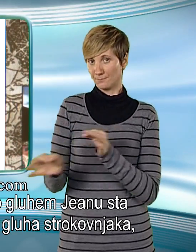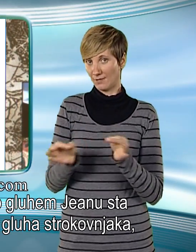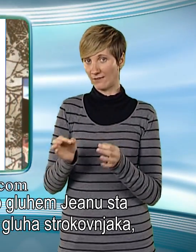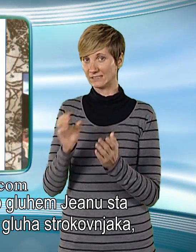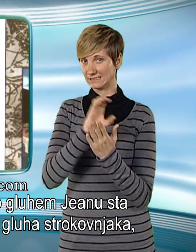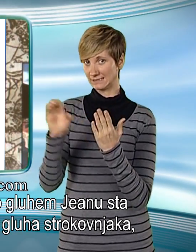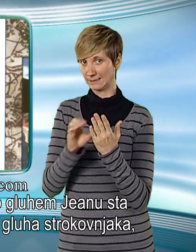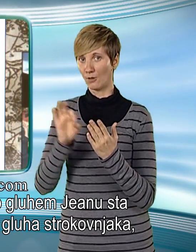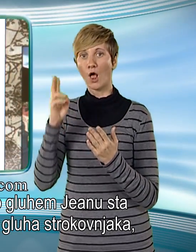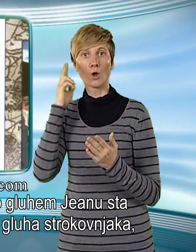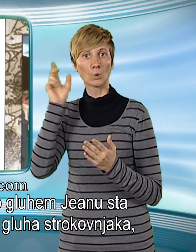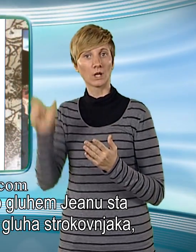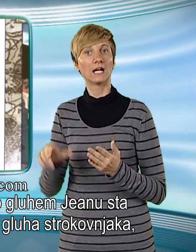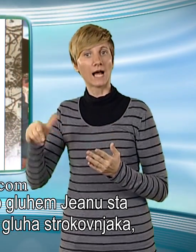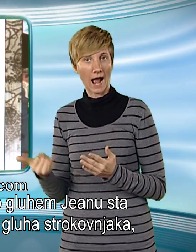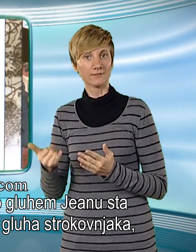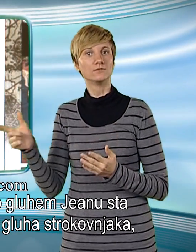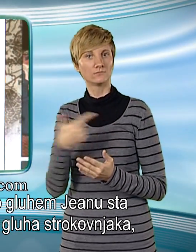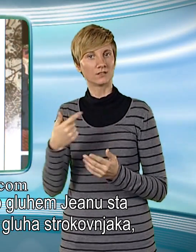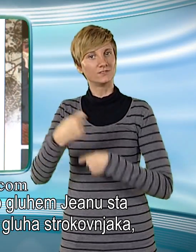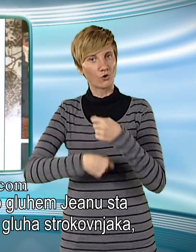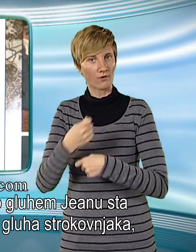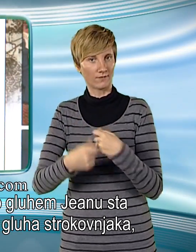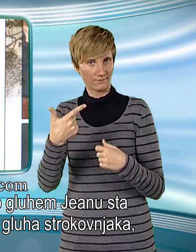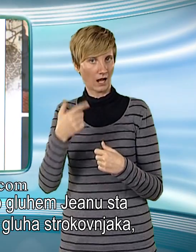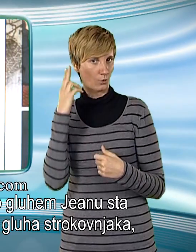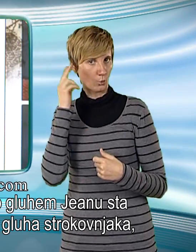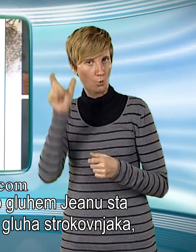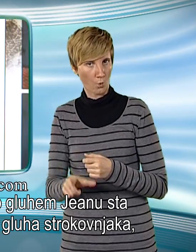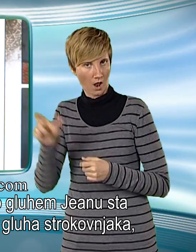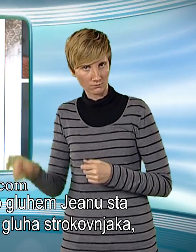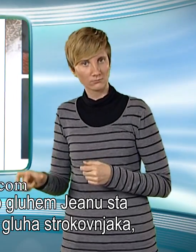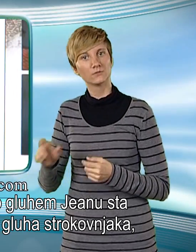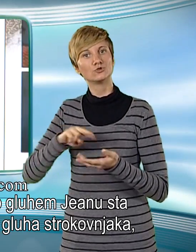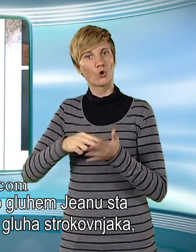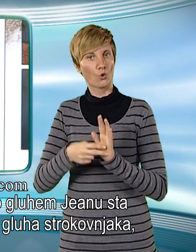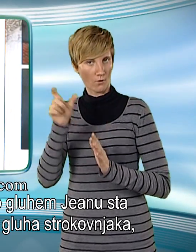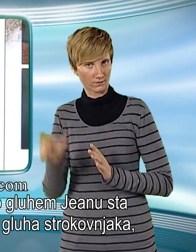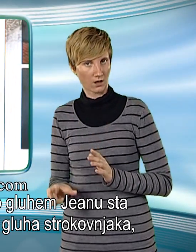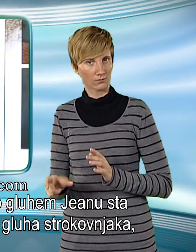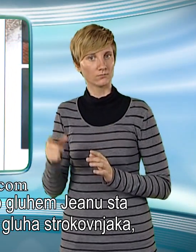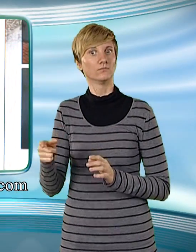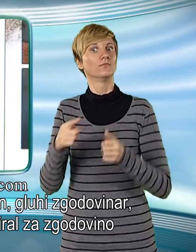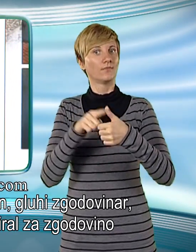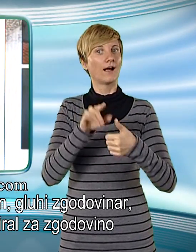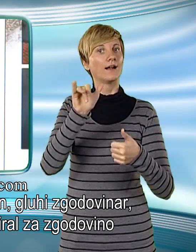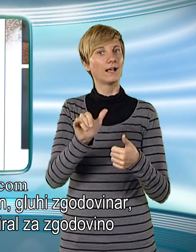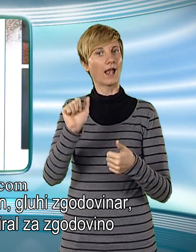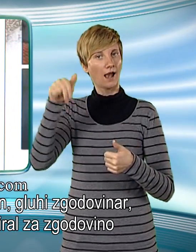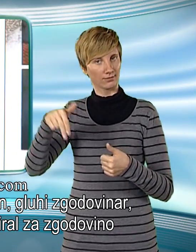Pri pripravi stripa o gluhem Žanu sta sodelovala tudi dva gluha strokovnjaka, in sicer Jan Kanten, gluhi zgodovinar, ki se